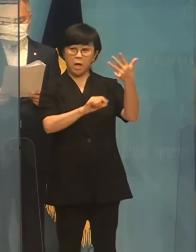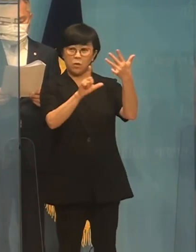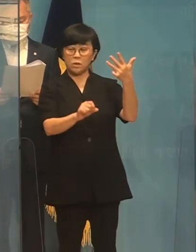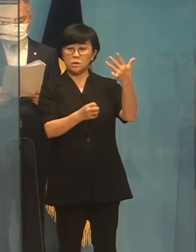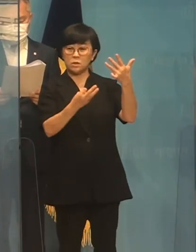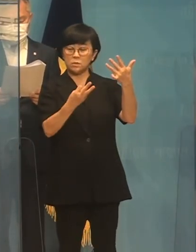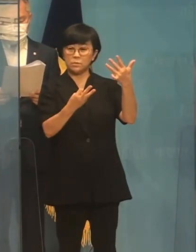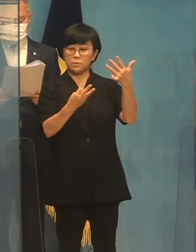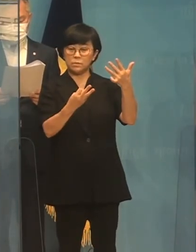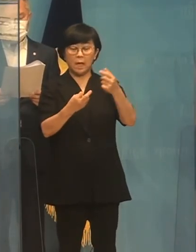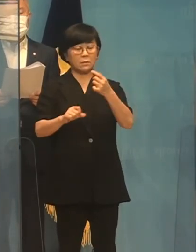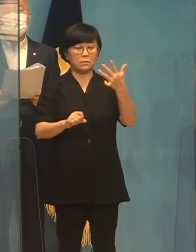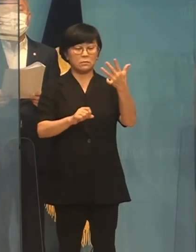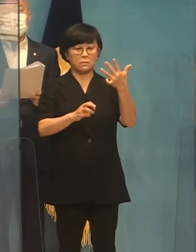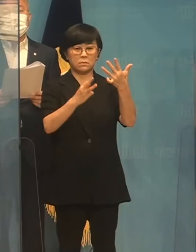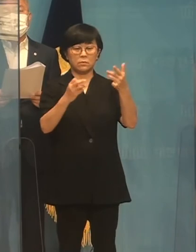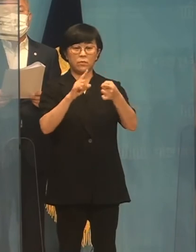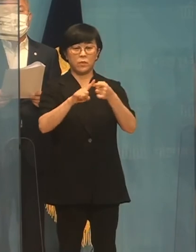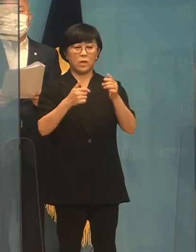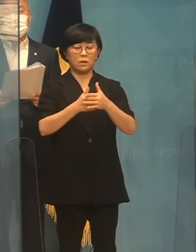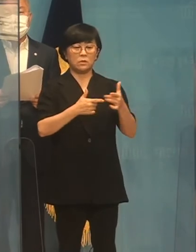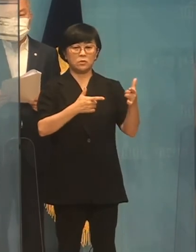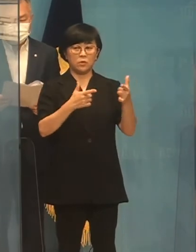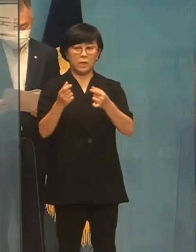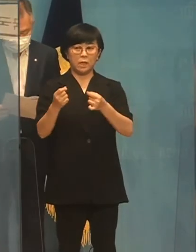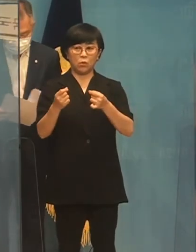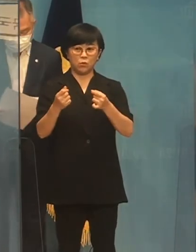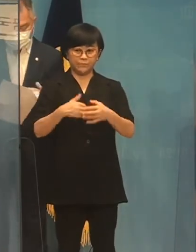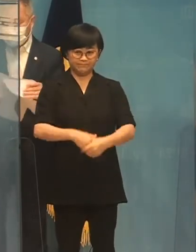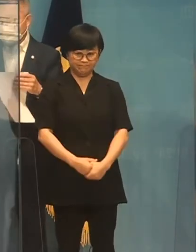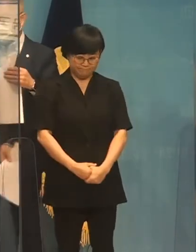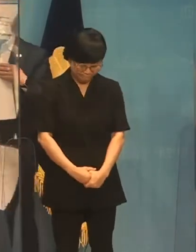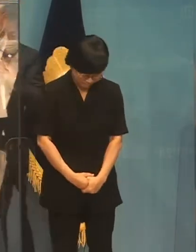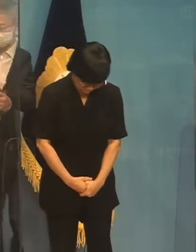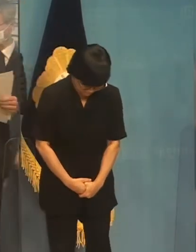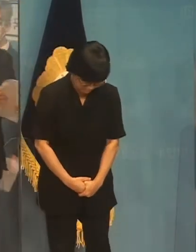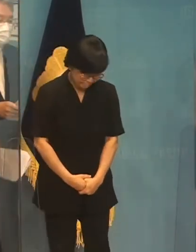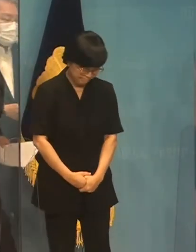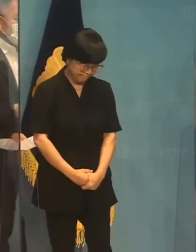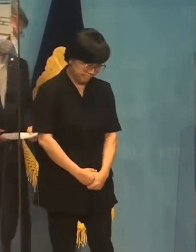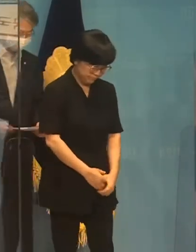14일 행동하는 의원 모임 철원회의입니다.